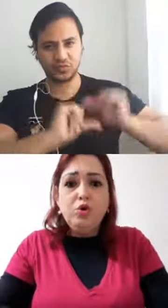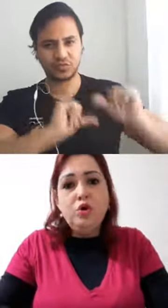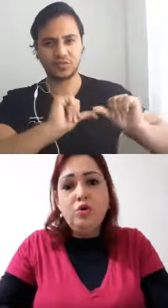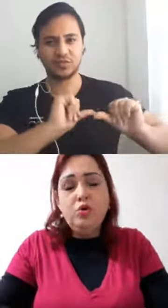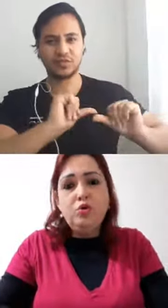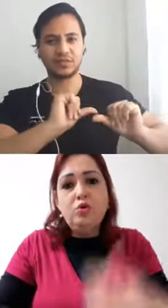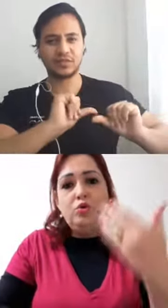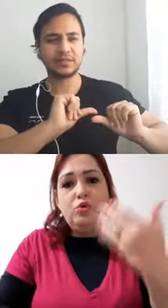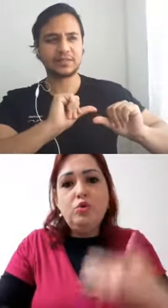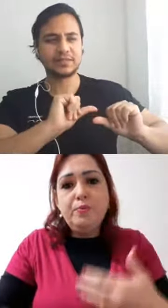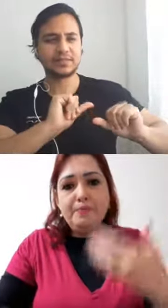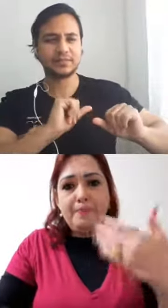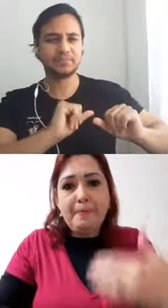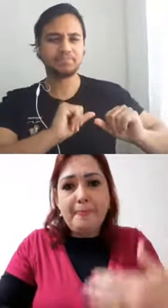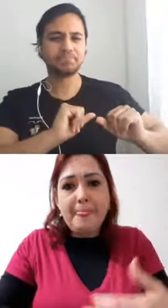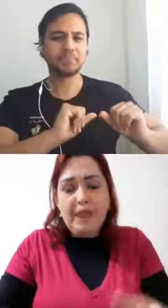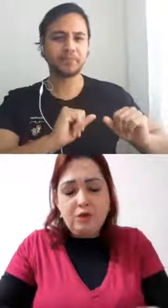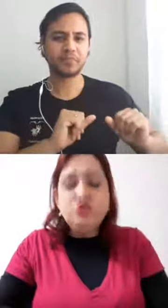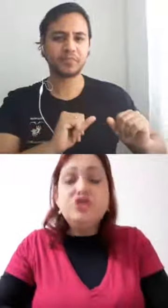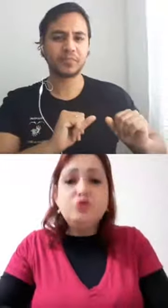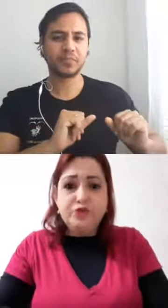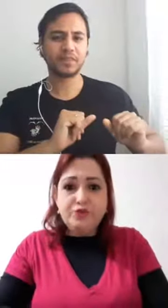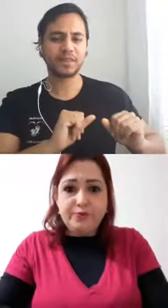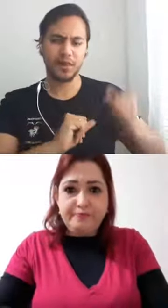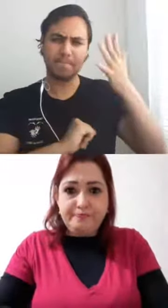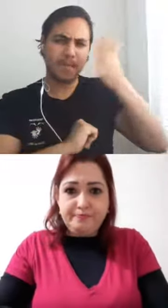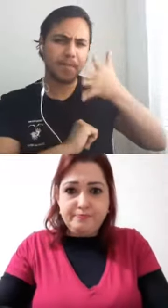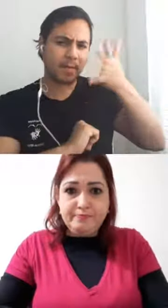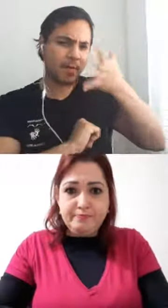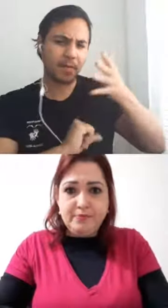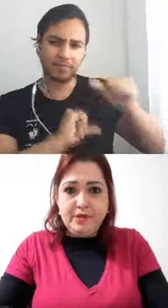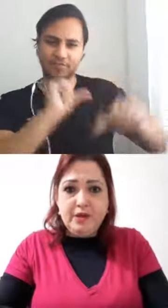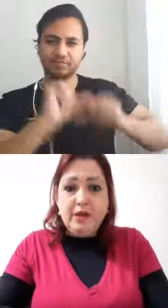o, o, o discurso.